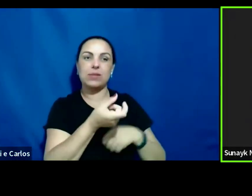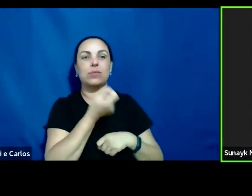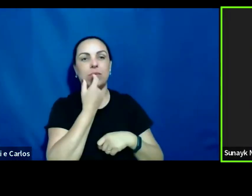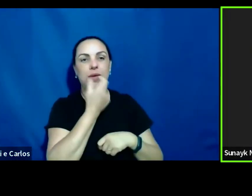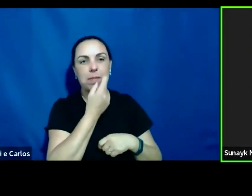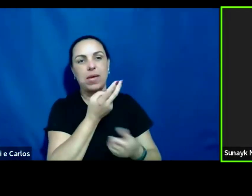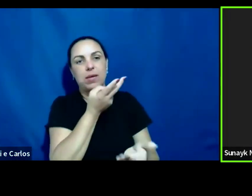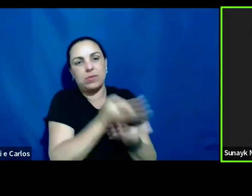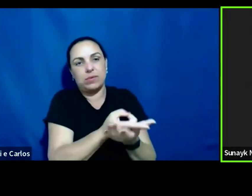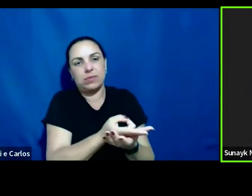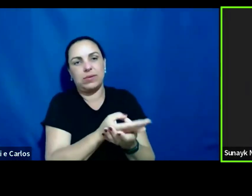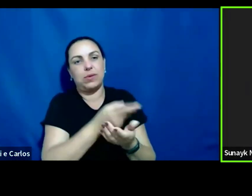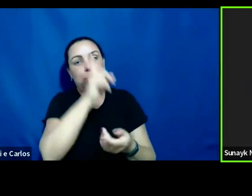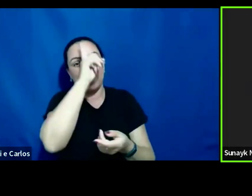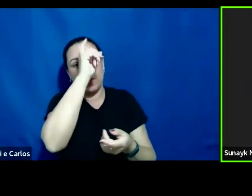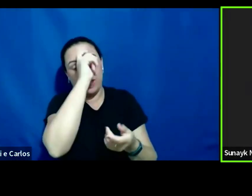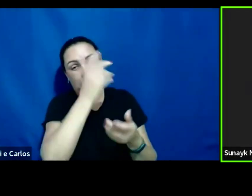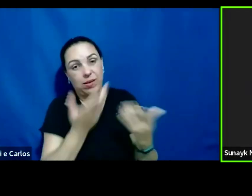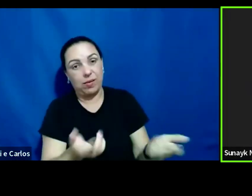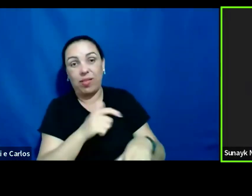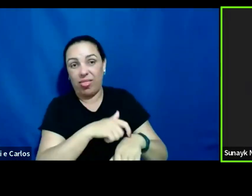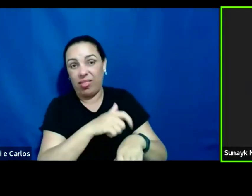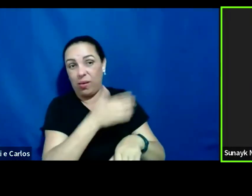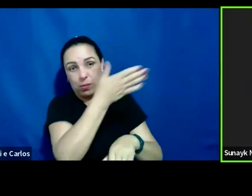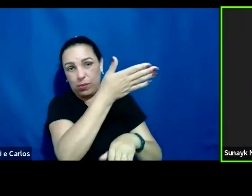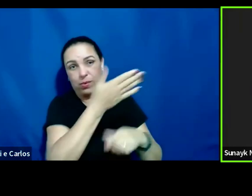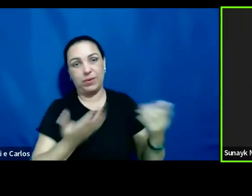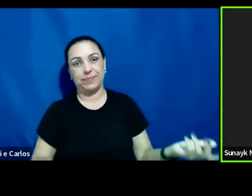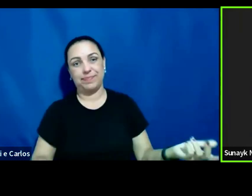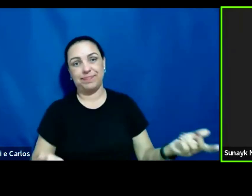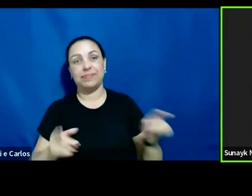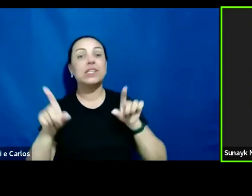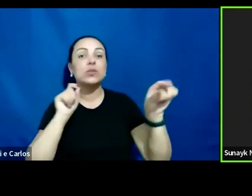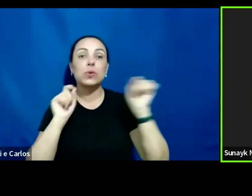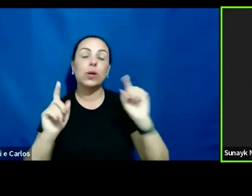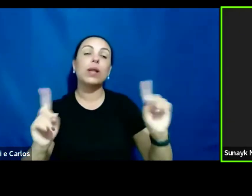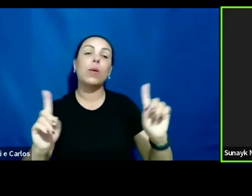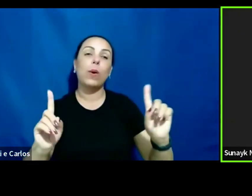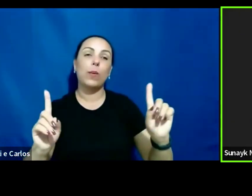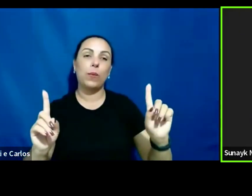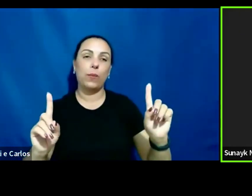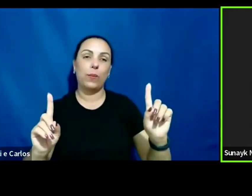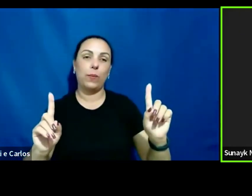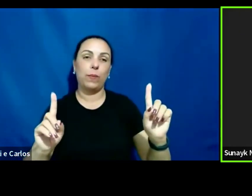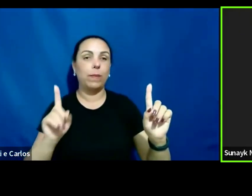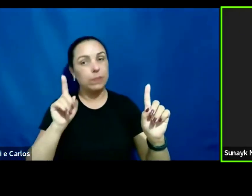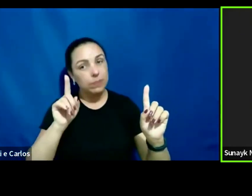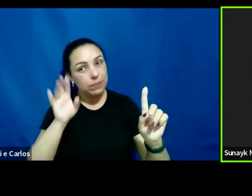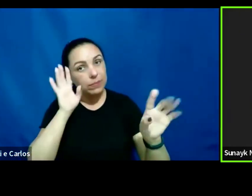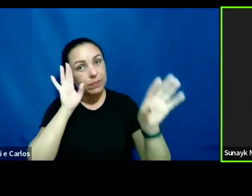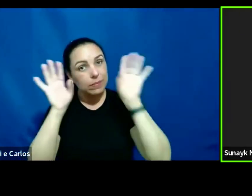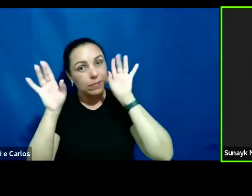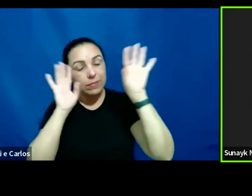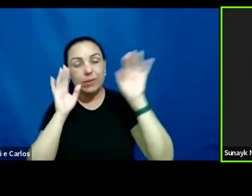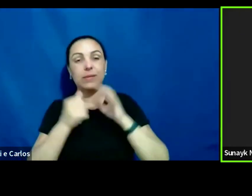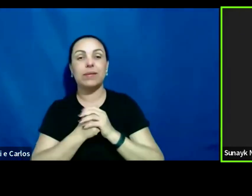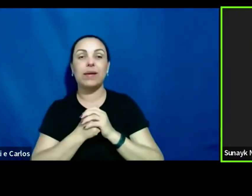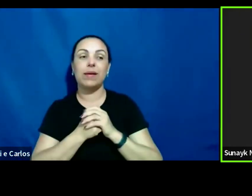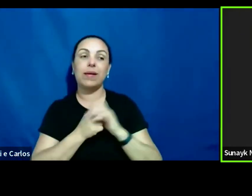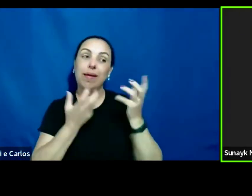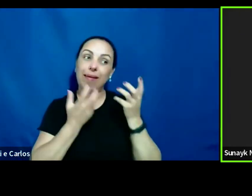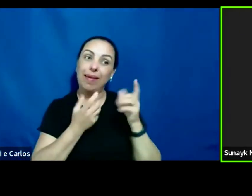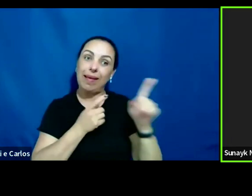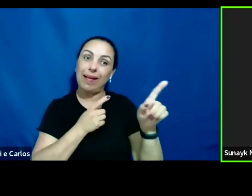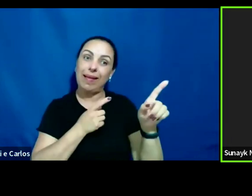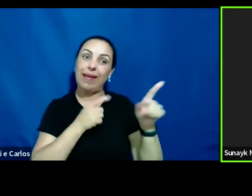falou que até 2030 vão morrer mais de 500 mil pessoas por falta de atividade física.